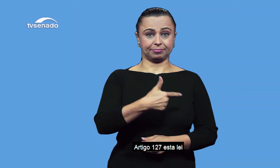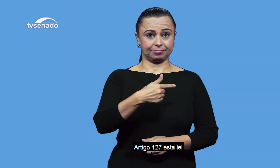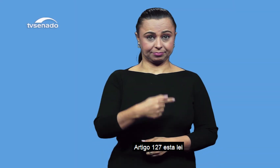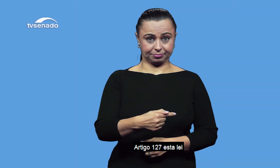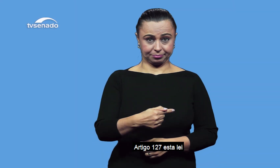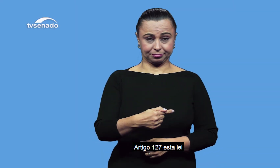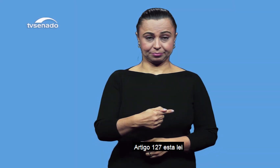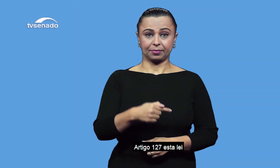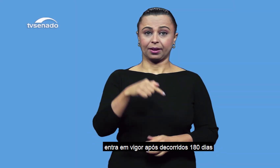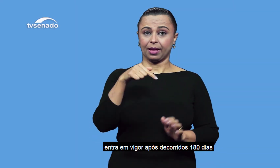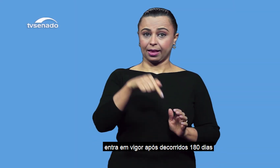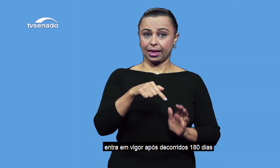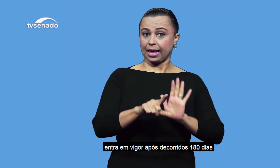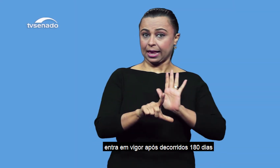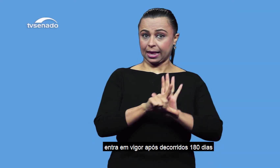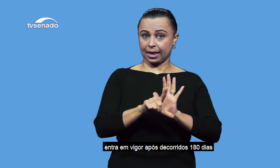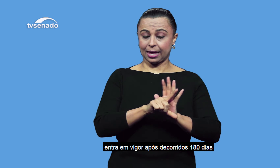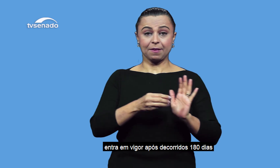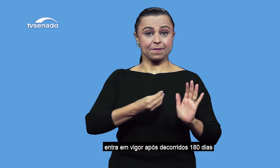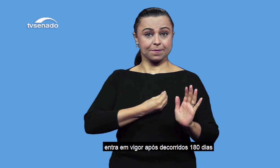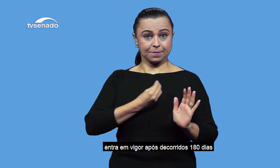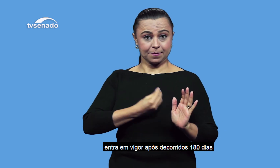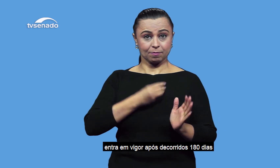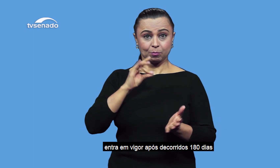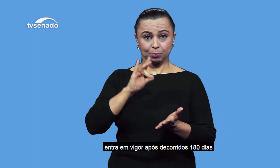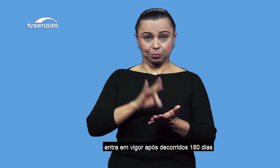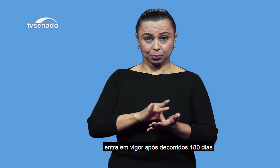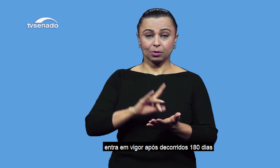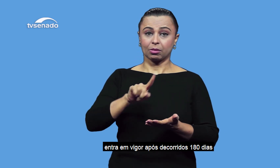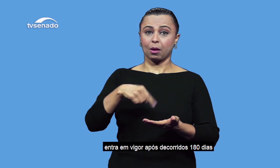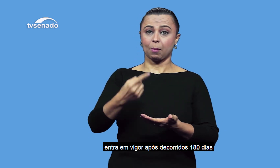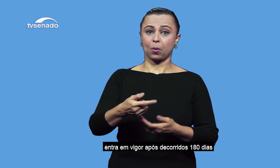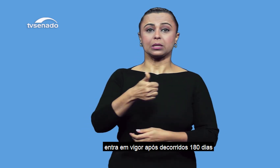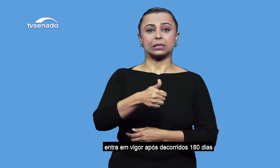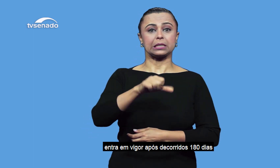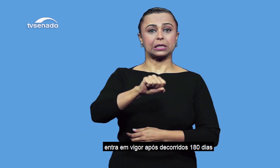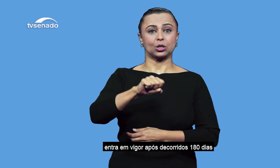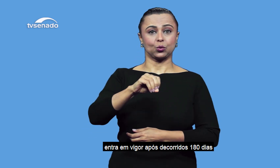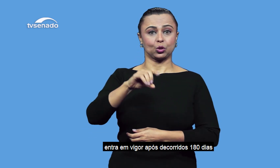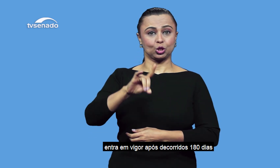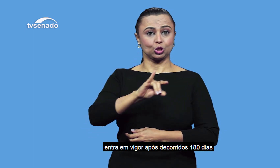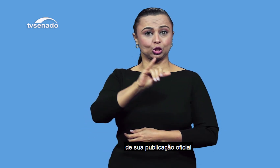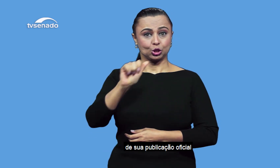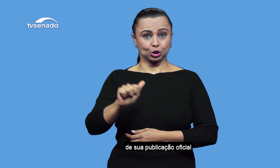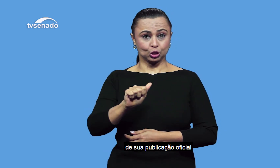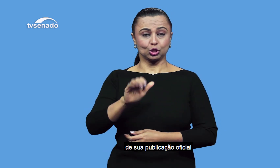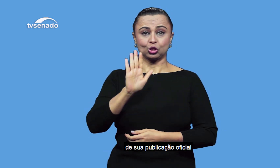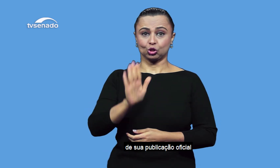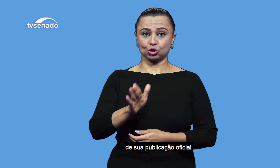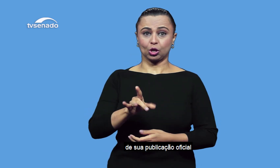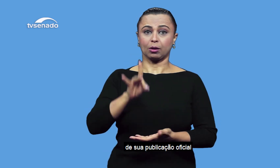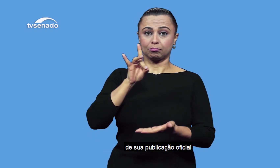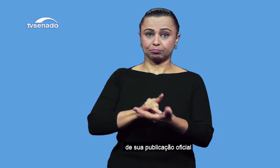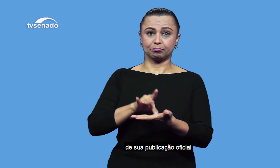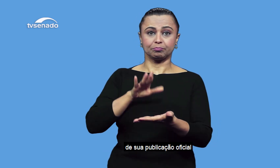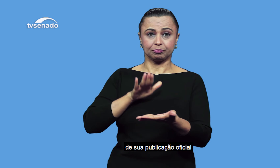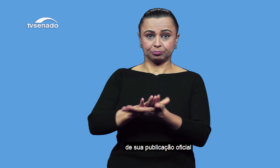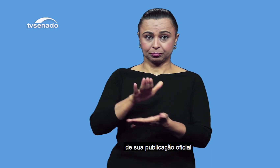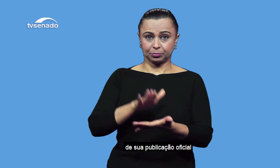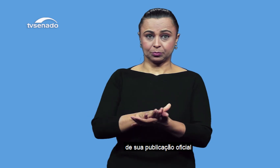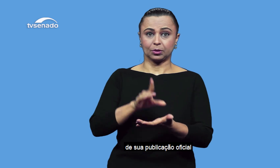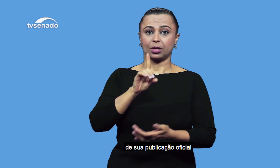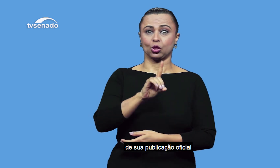esta lei entra em vigor após decorridos 180 dias de sua publicação oficial